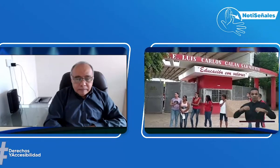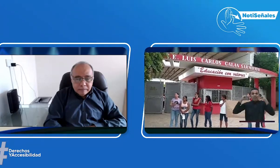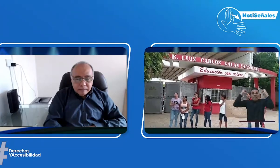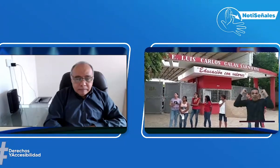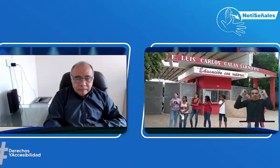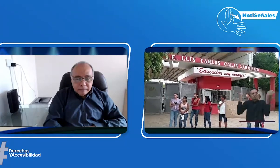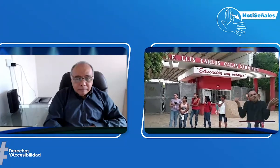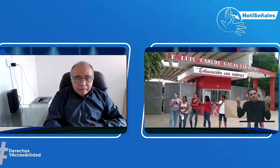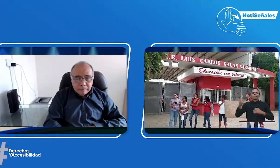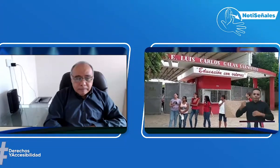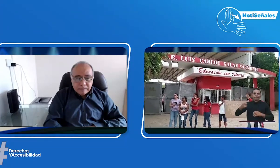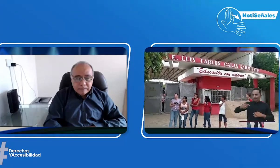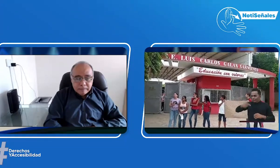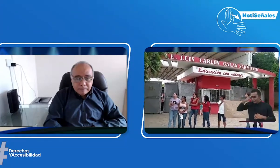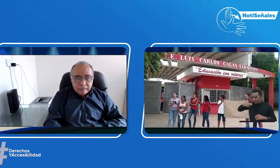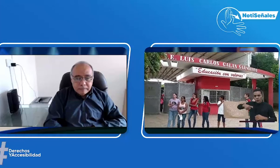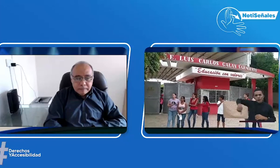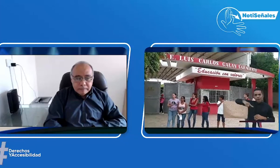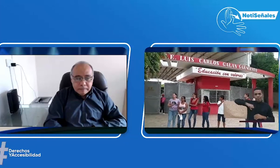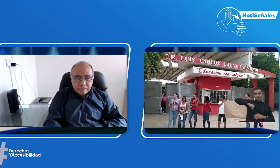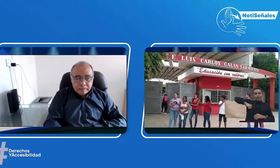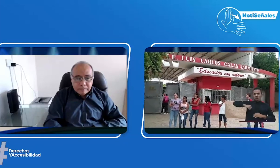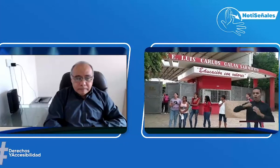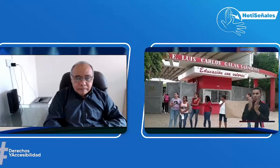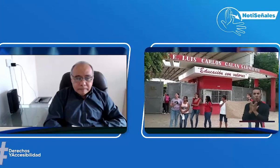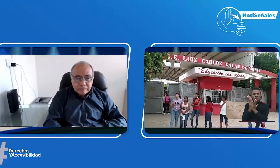Gracias. Gracias. Gracias.